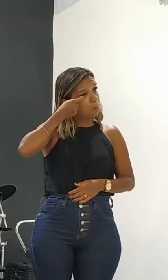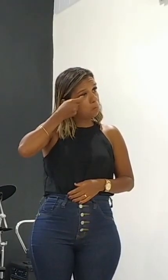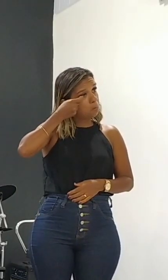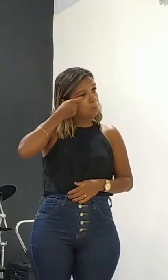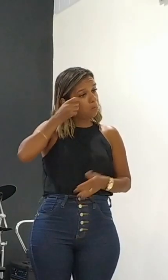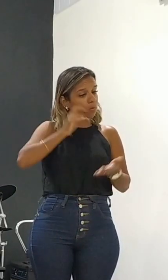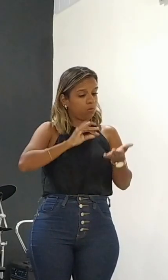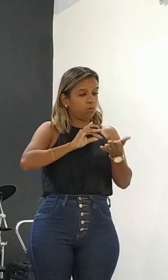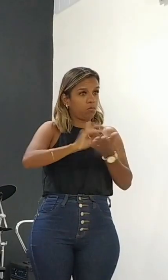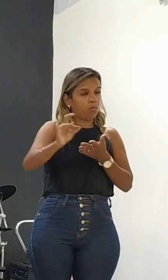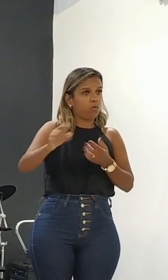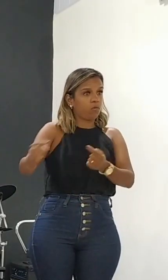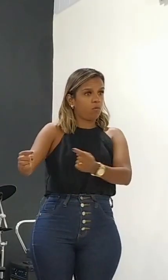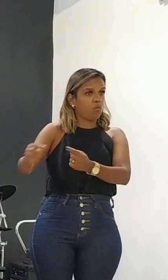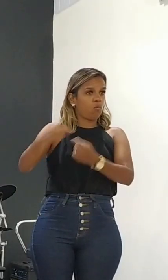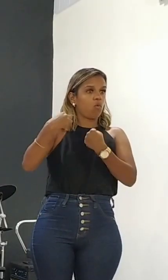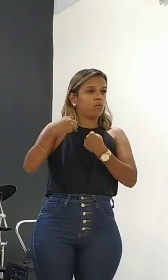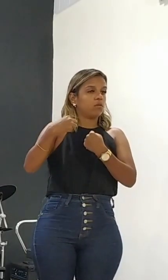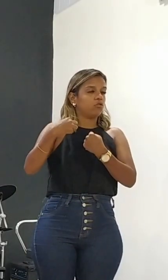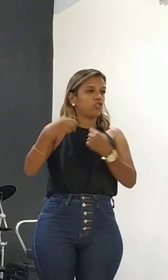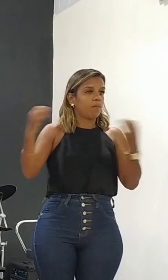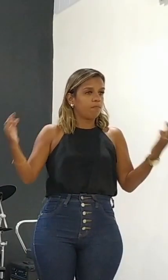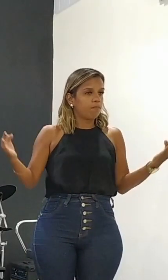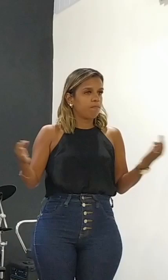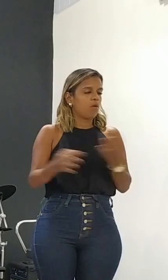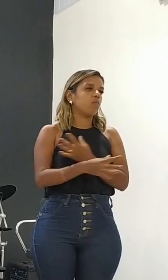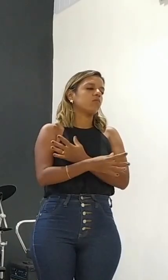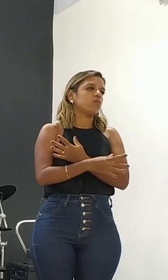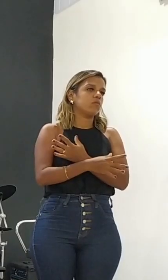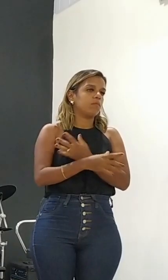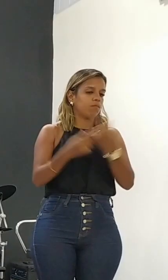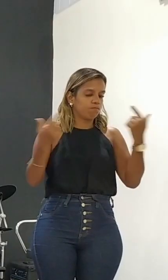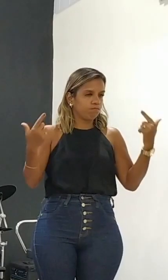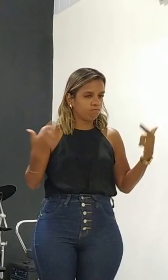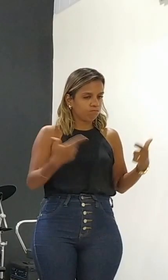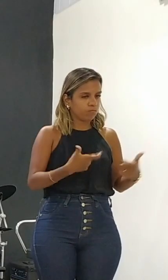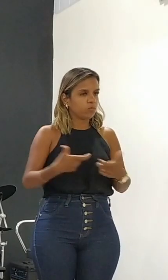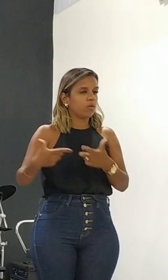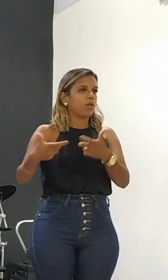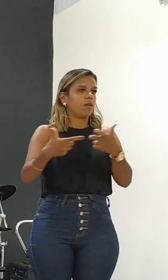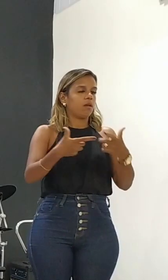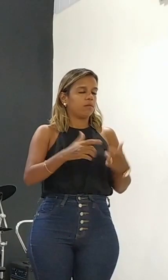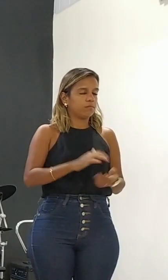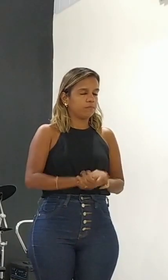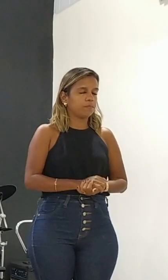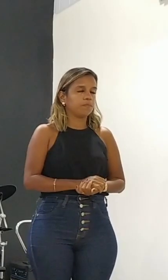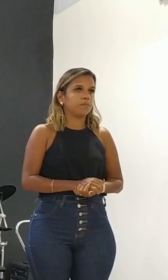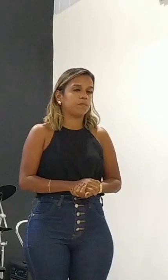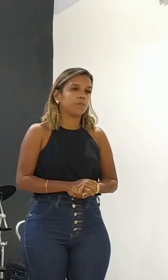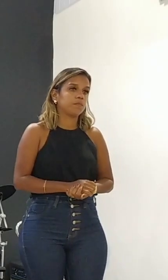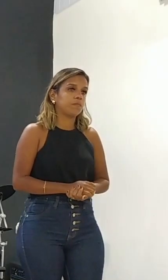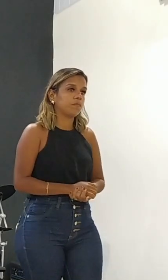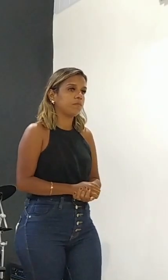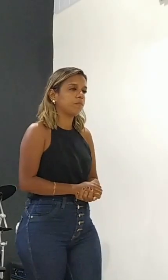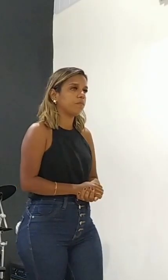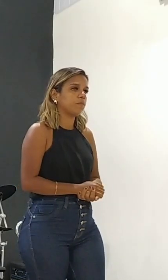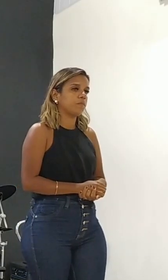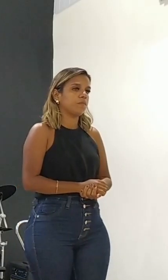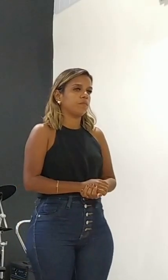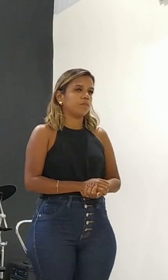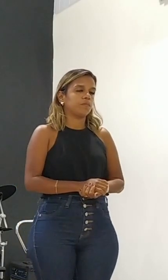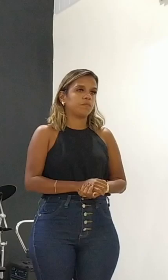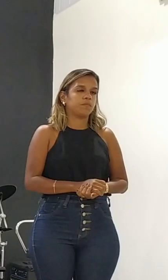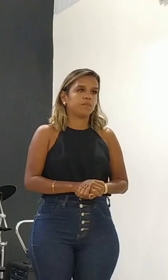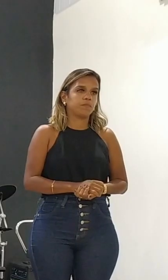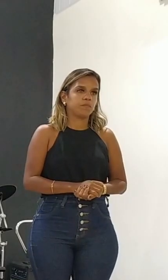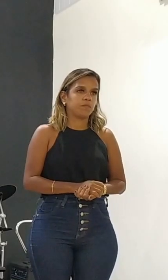estejamos preparados para lutar contra ele. Eles se prepararam, e diz que ali que os chefes